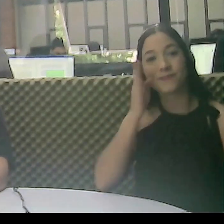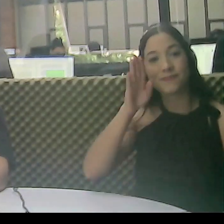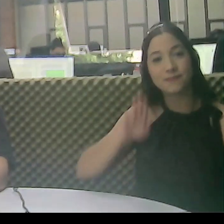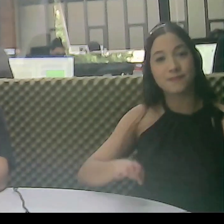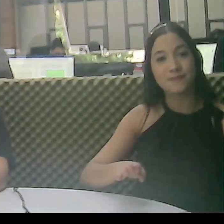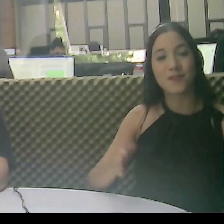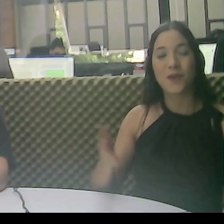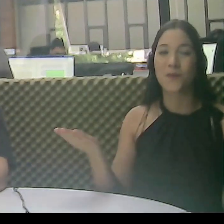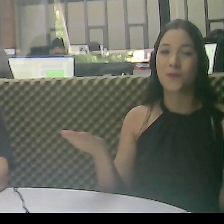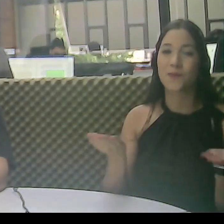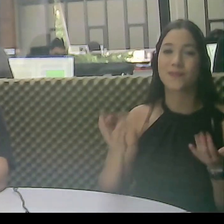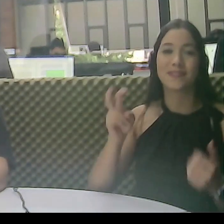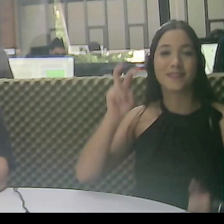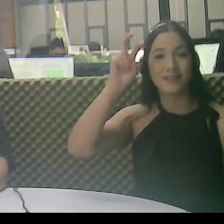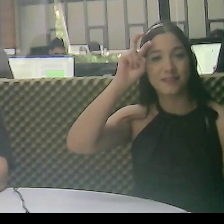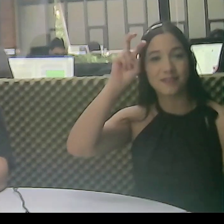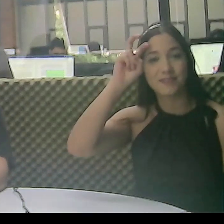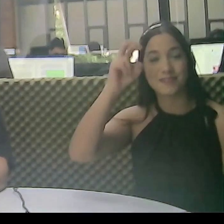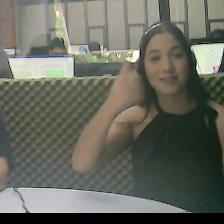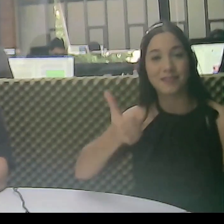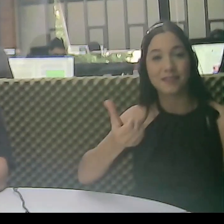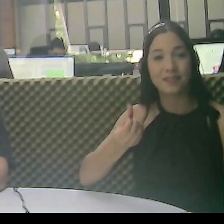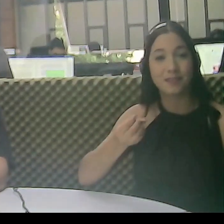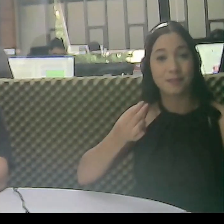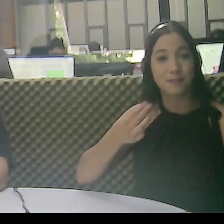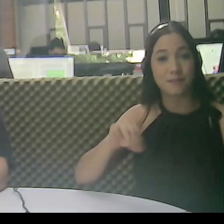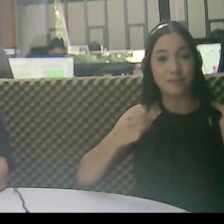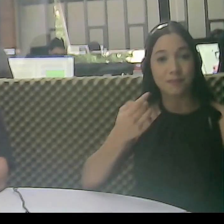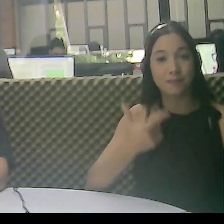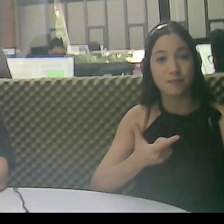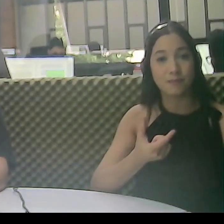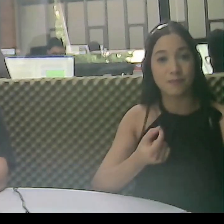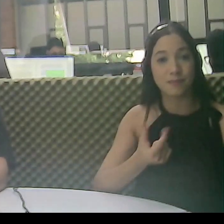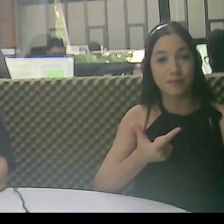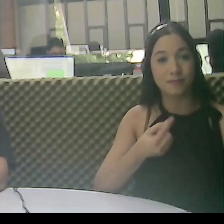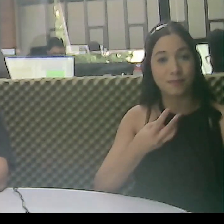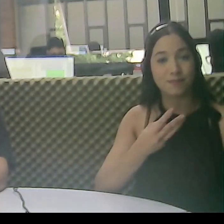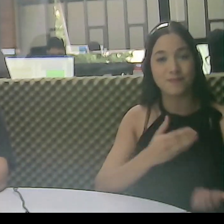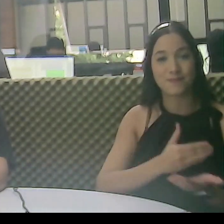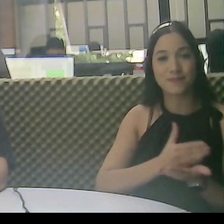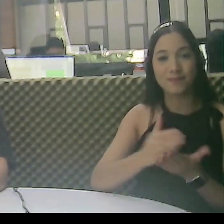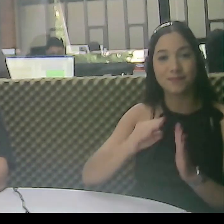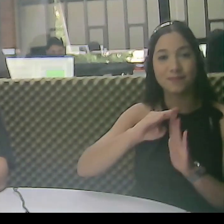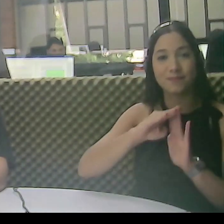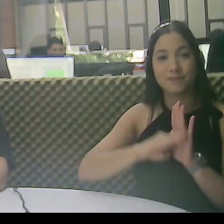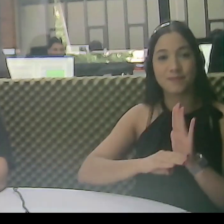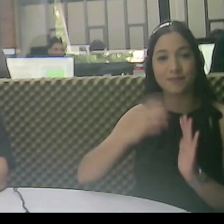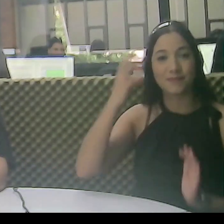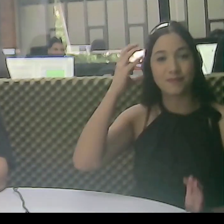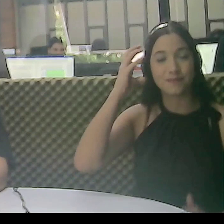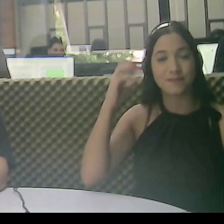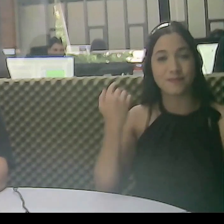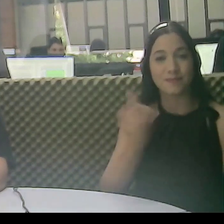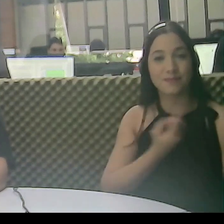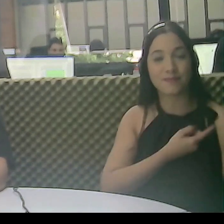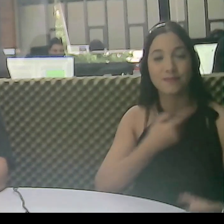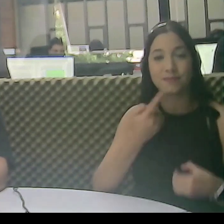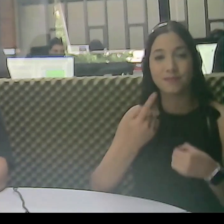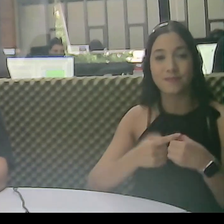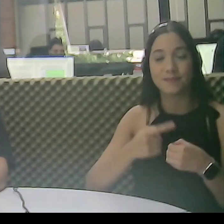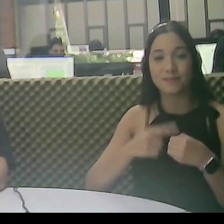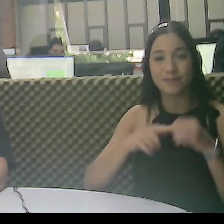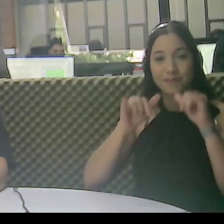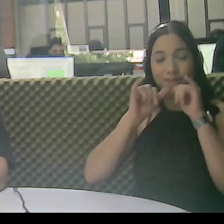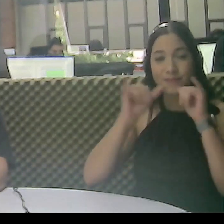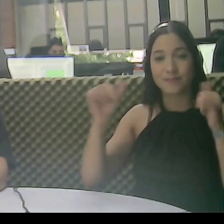tarde. Hoje é quinta-feira, 16 de março de 2023. Está no ar a Rádio Nossa Cidade com um boletim de notícias